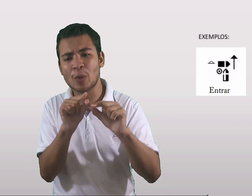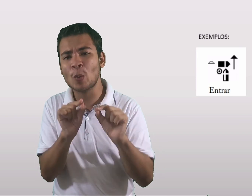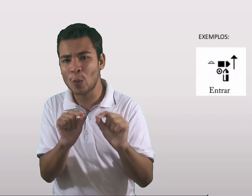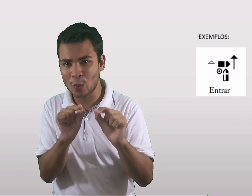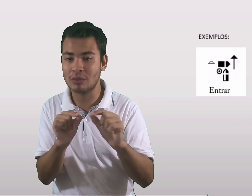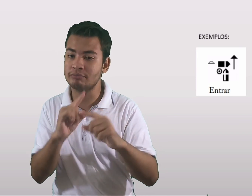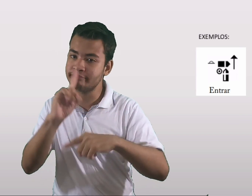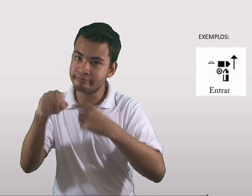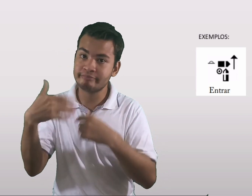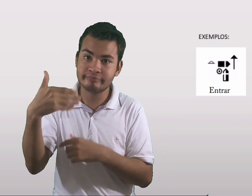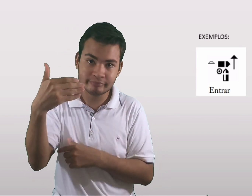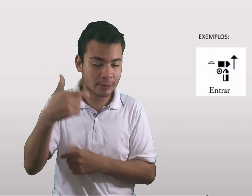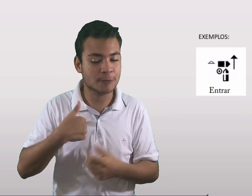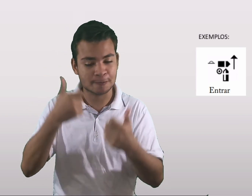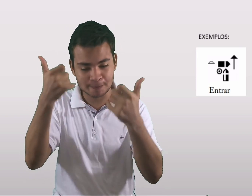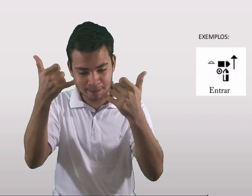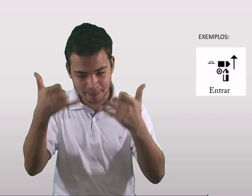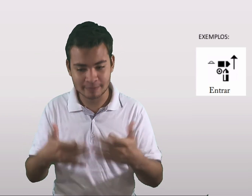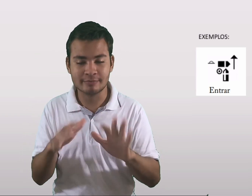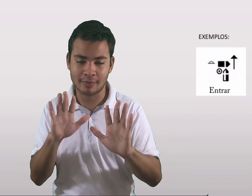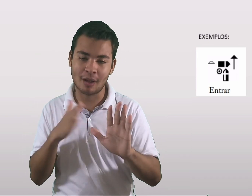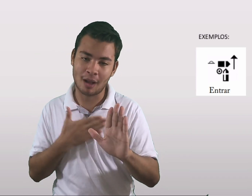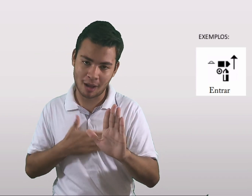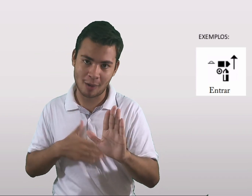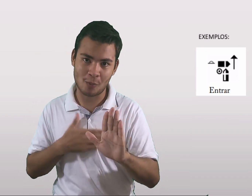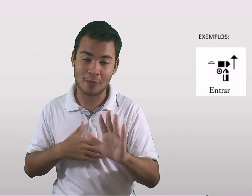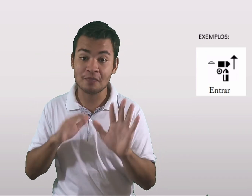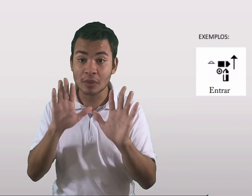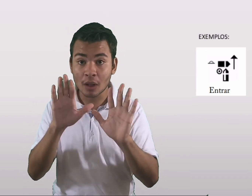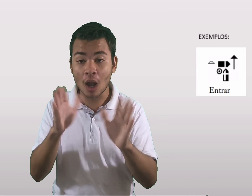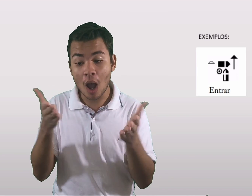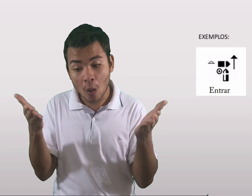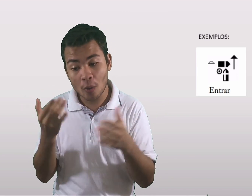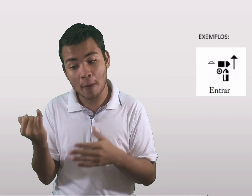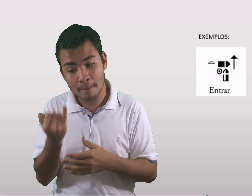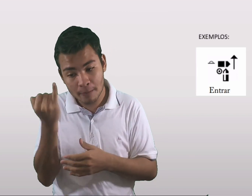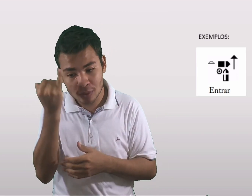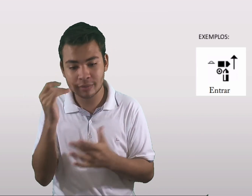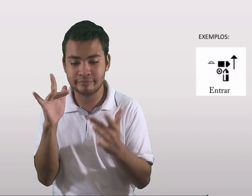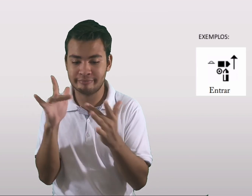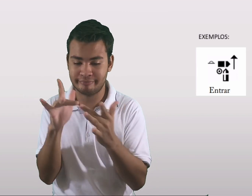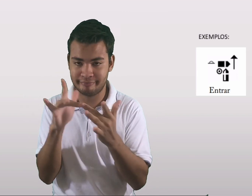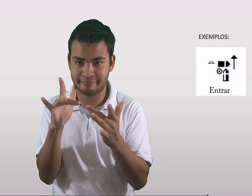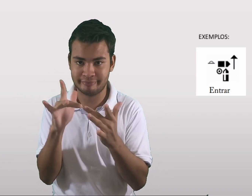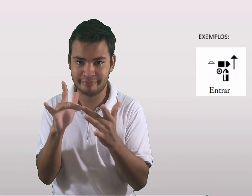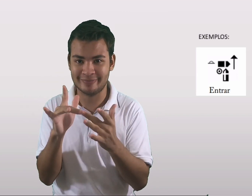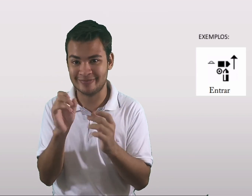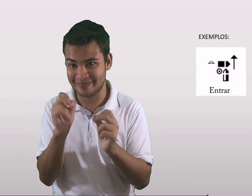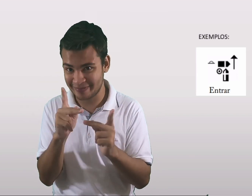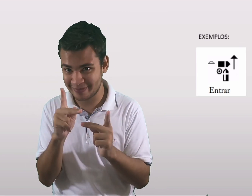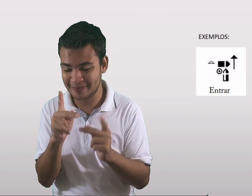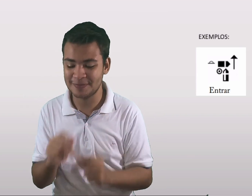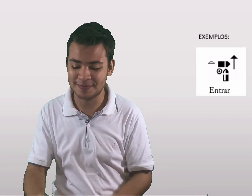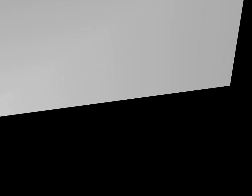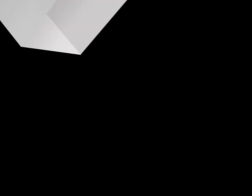cima. Se você estiver curioso com esse outro grafema, nós vamos ver ele para frente. Lá na frente eu vou explicar melhor, tá